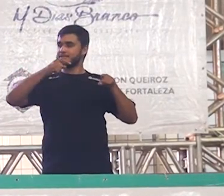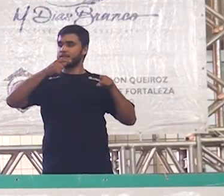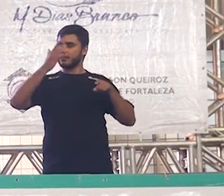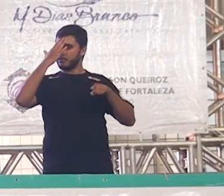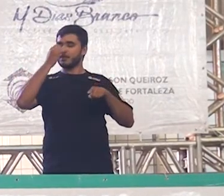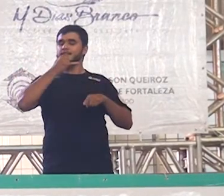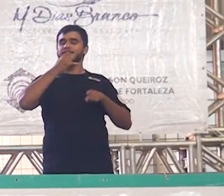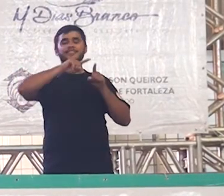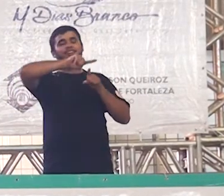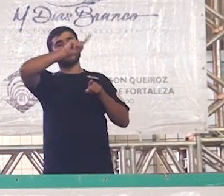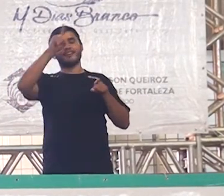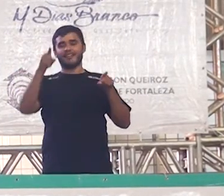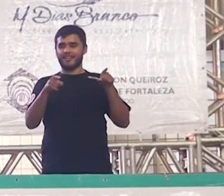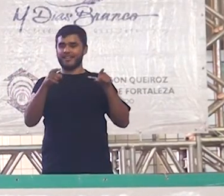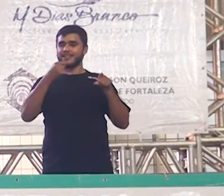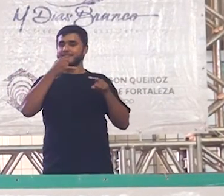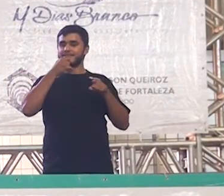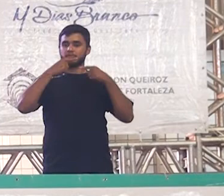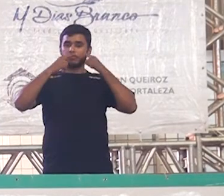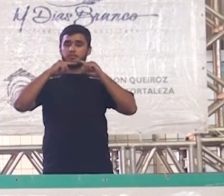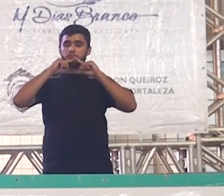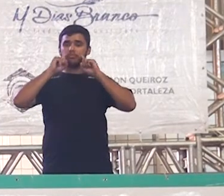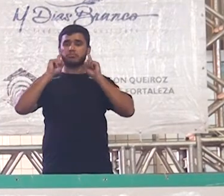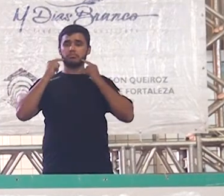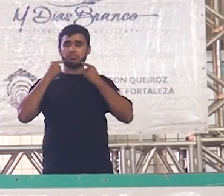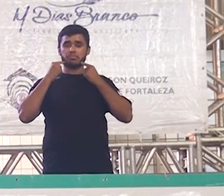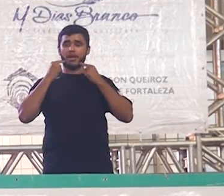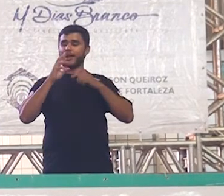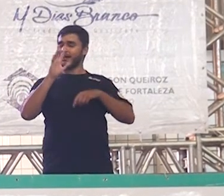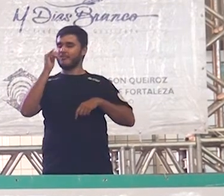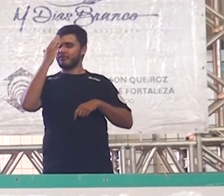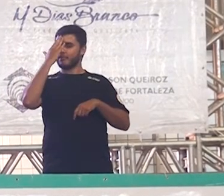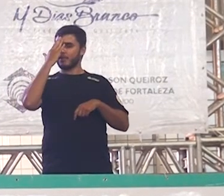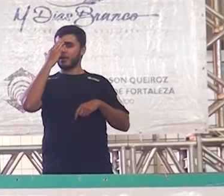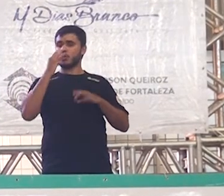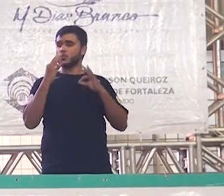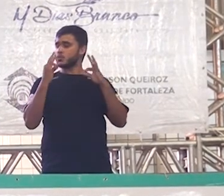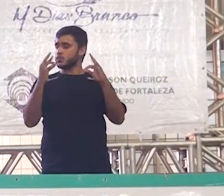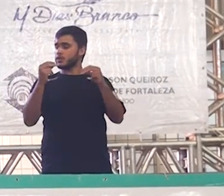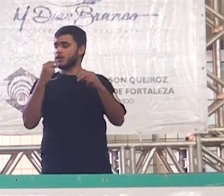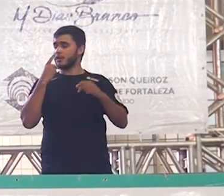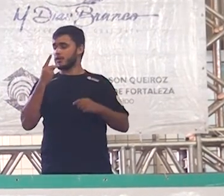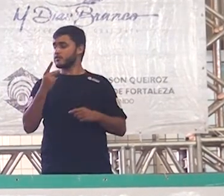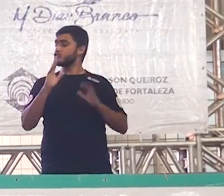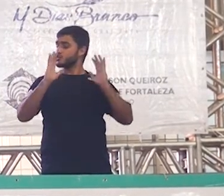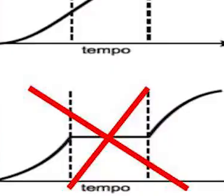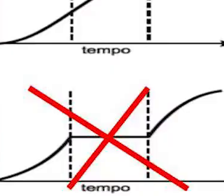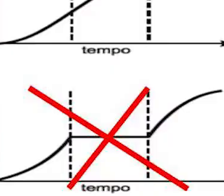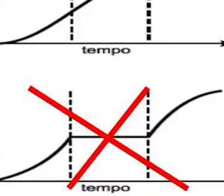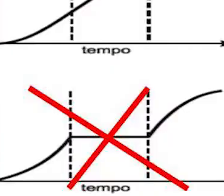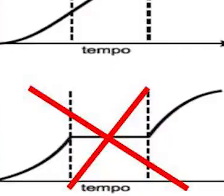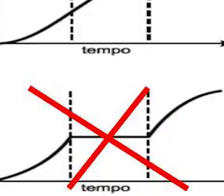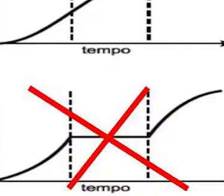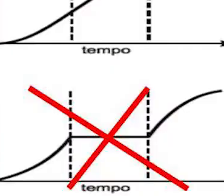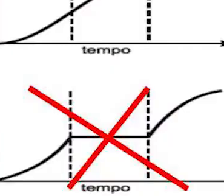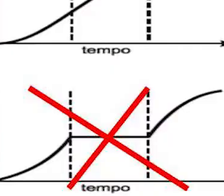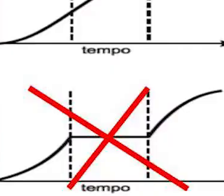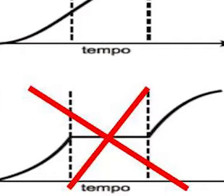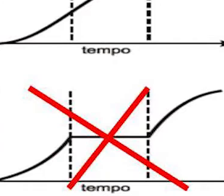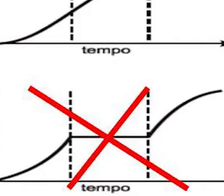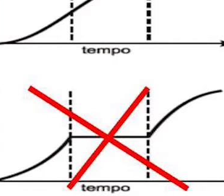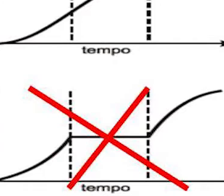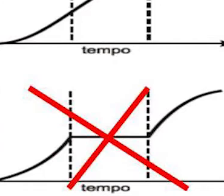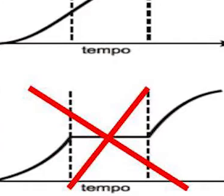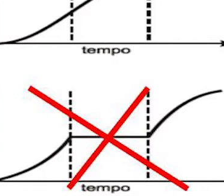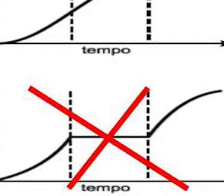baixo. Então, se eu tenho concavidade para baixo, eu já eliminei o A, eu já eliminei o